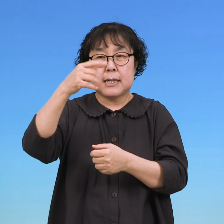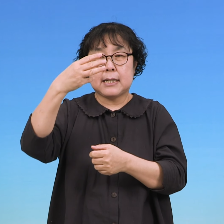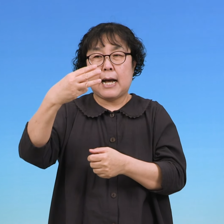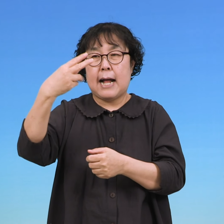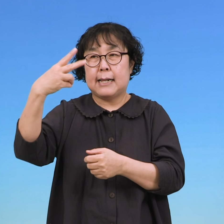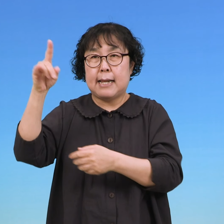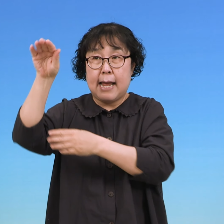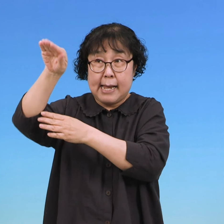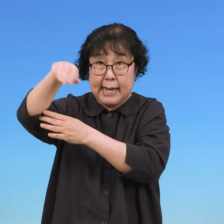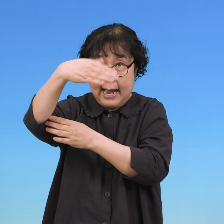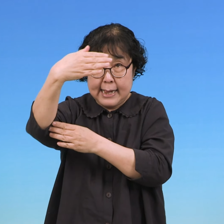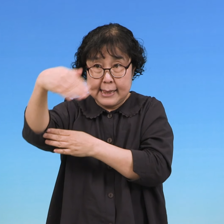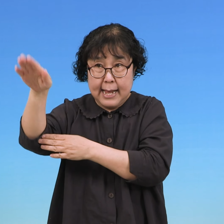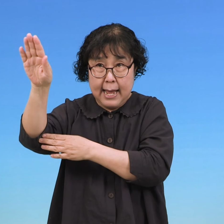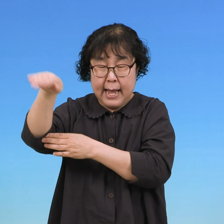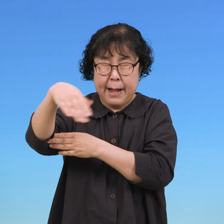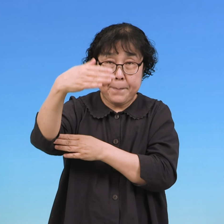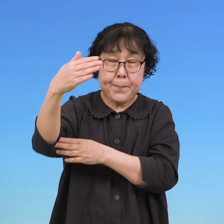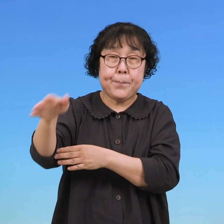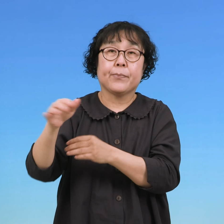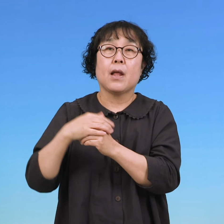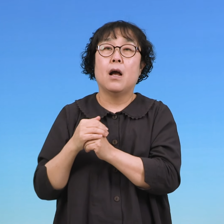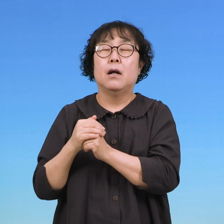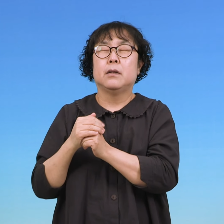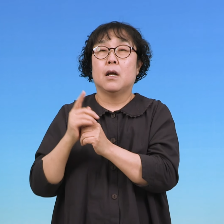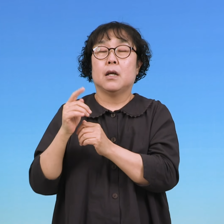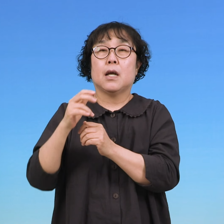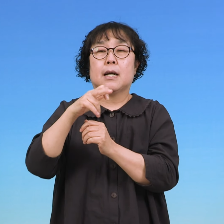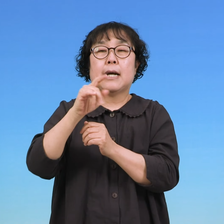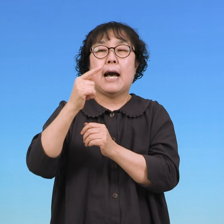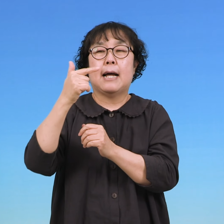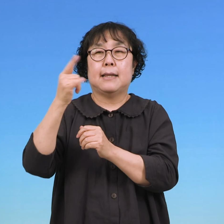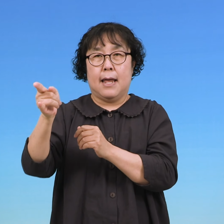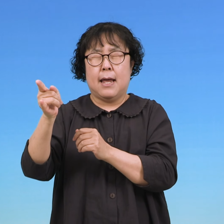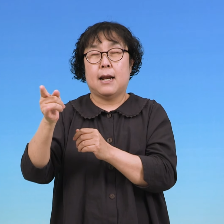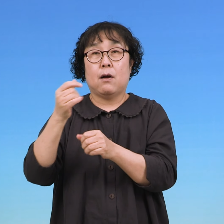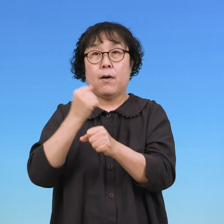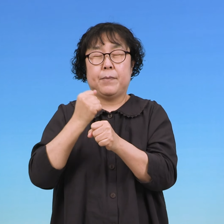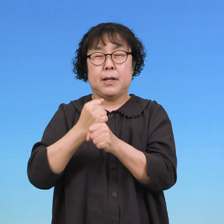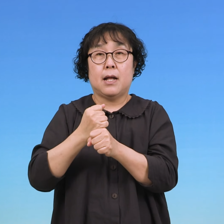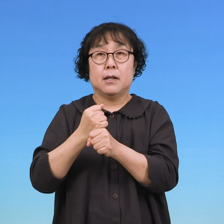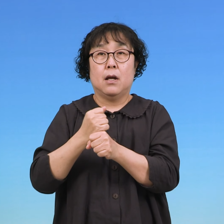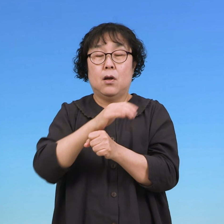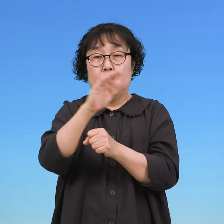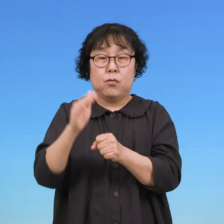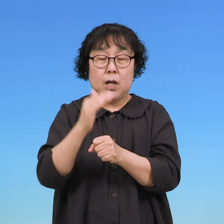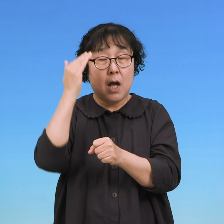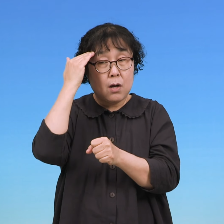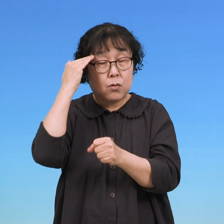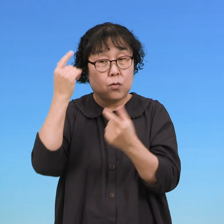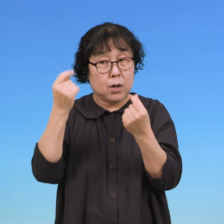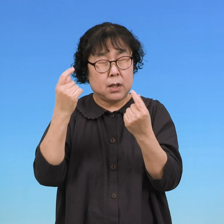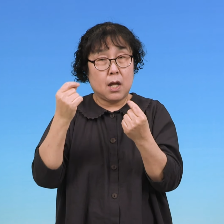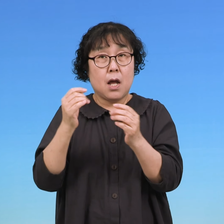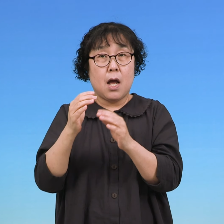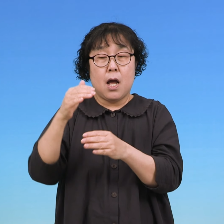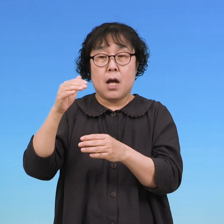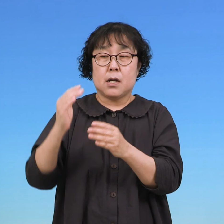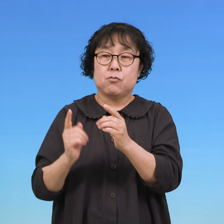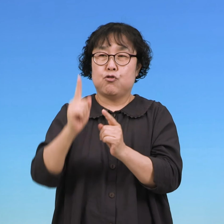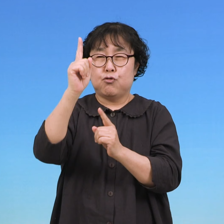이 습지에서 자라는 갈대 식물을 히브리어로 카네라 그러는데요, 뭐 우리나라 갈대도